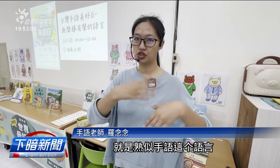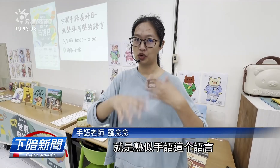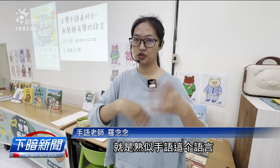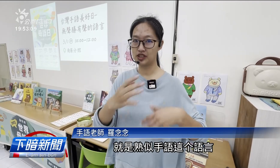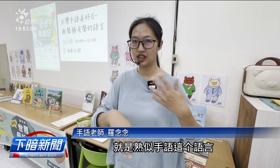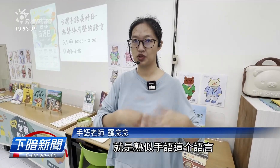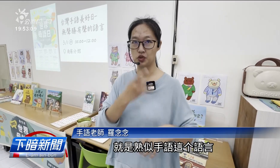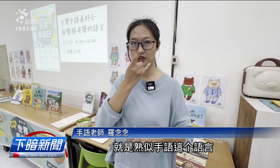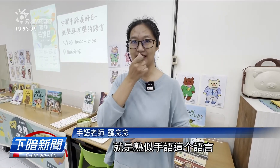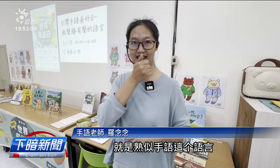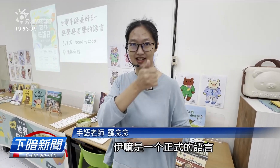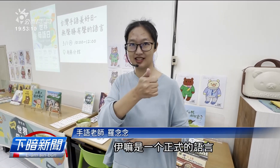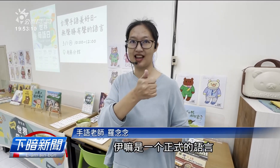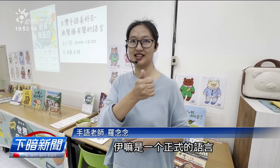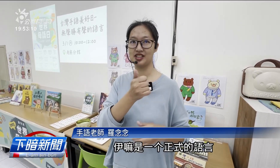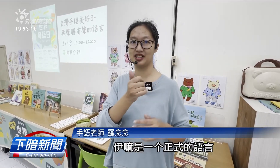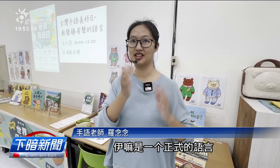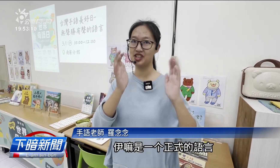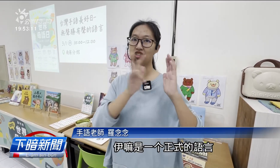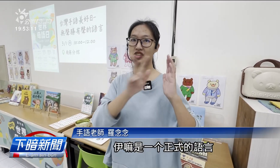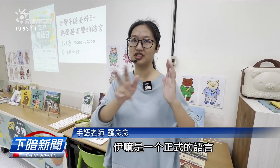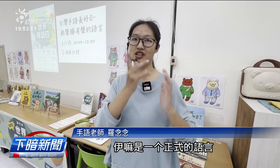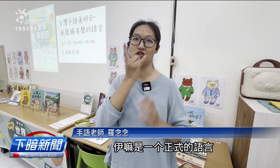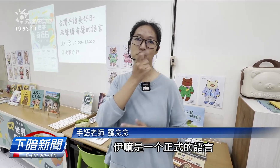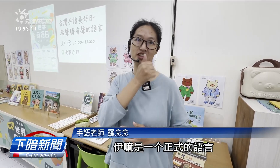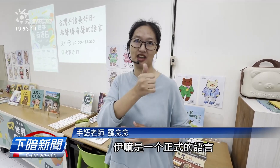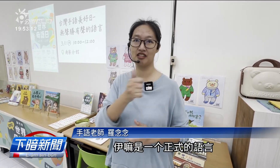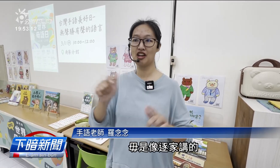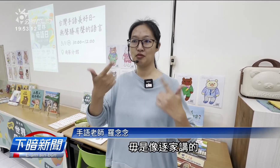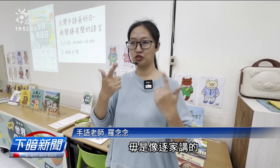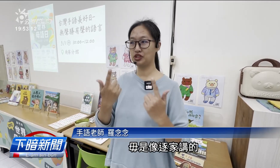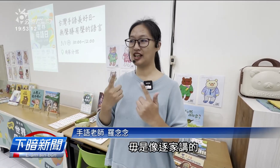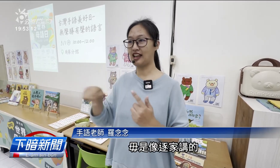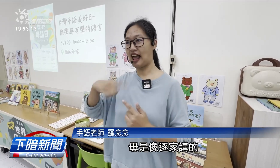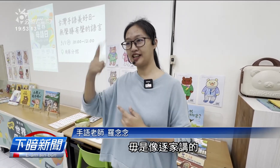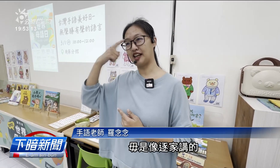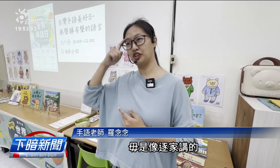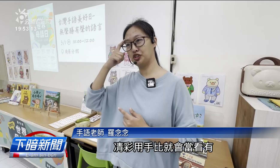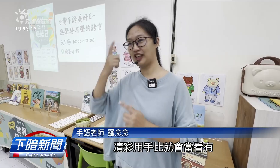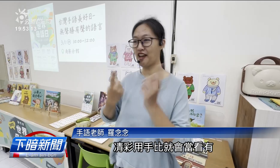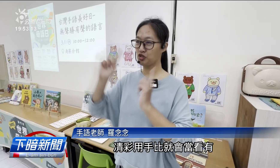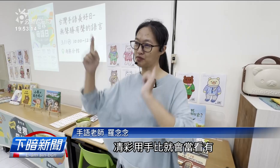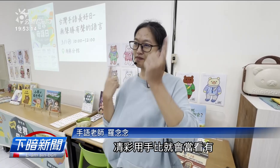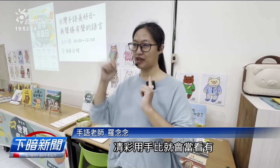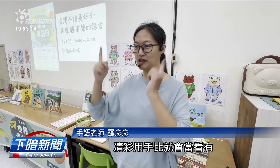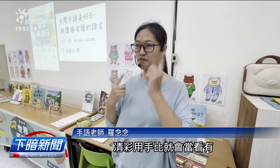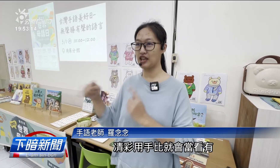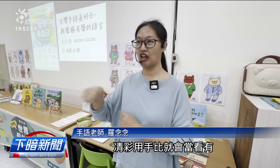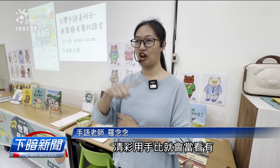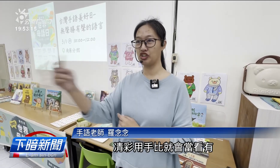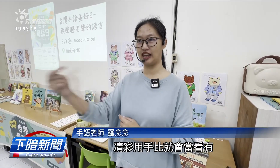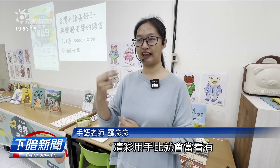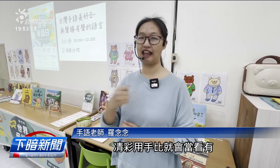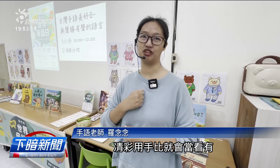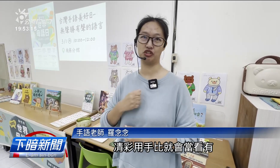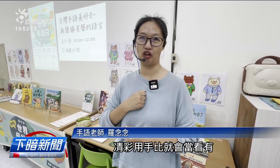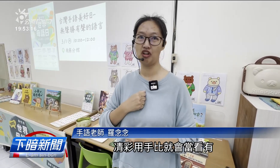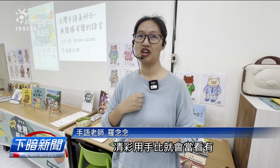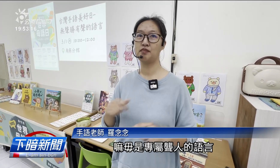手语这个语言，它是一个正式的语言，不是像大家讲的，就是我随便比一比，然后就可以看得懂，并